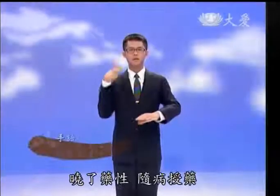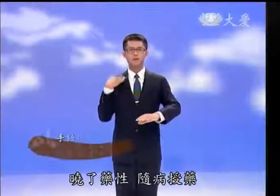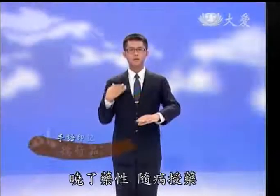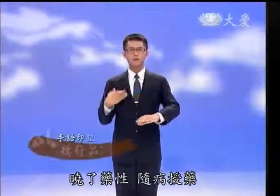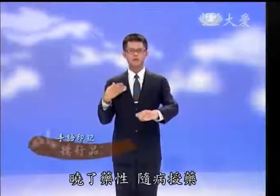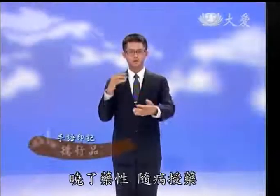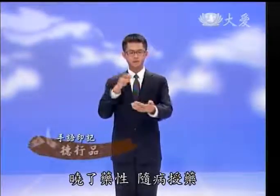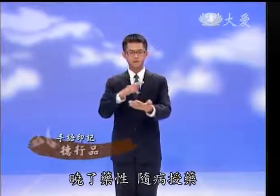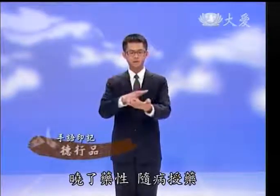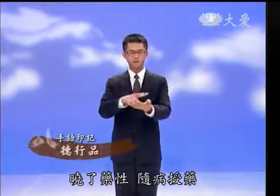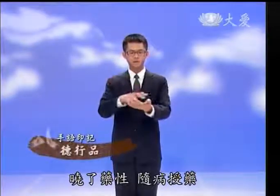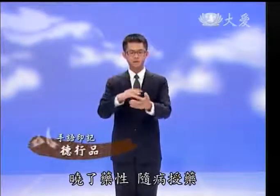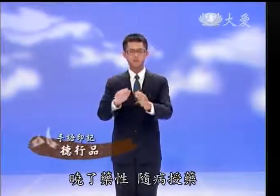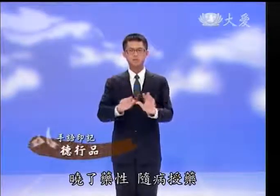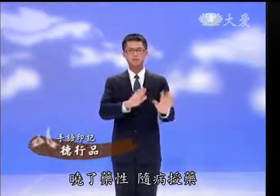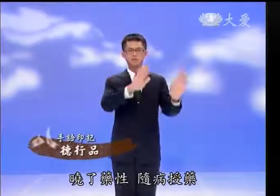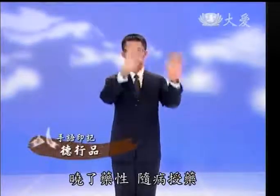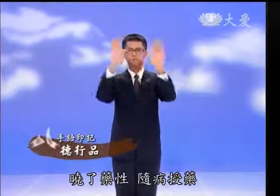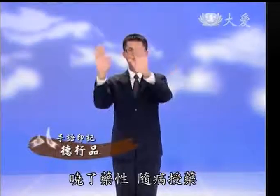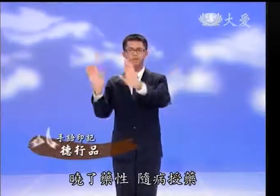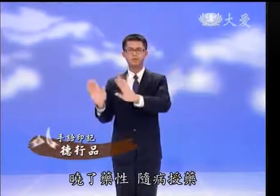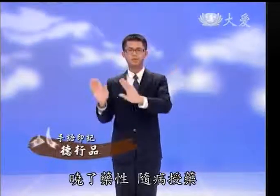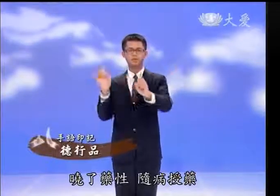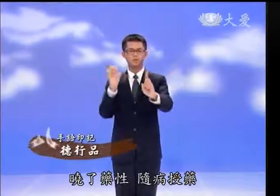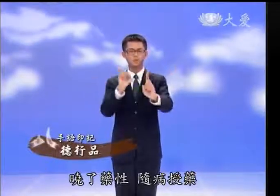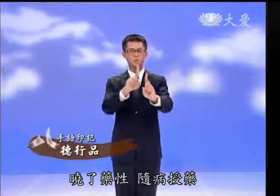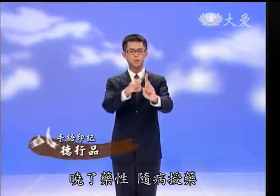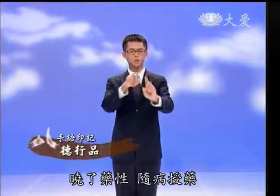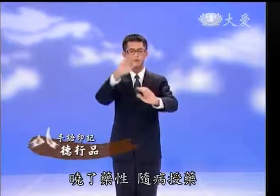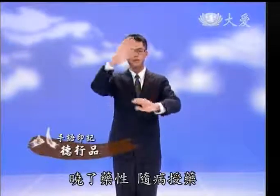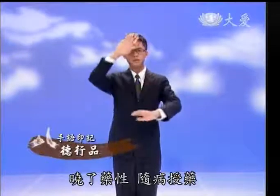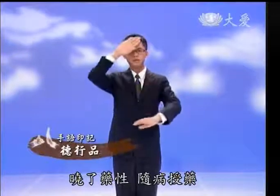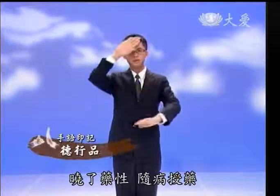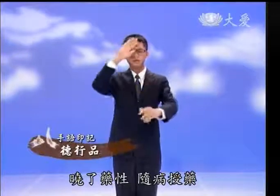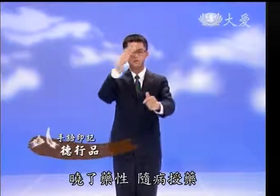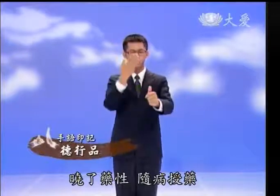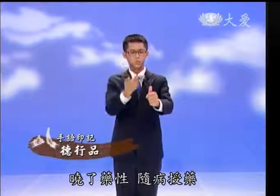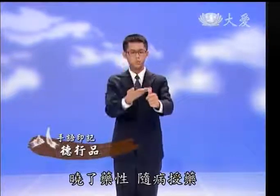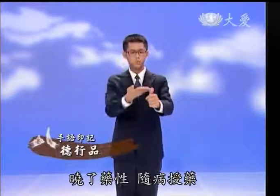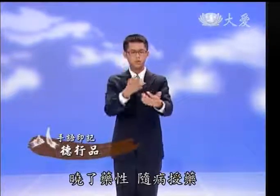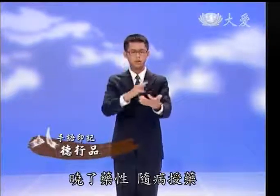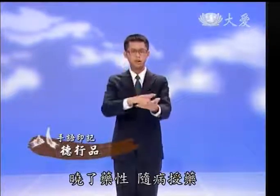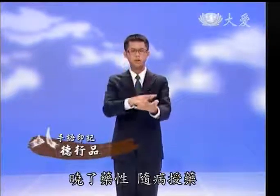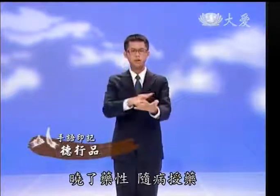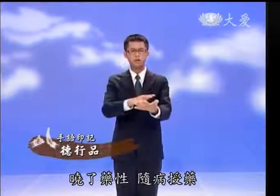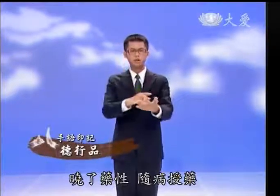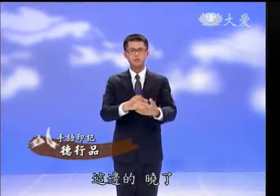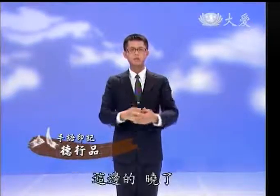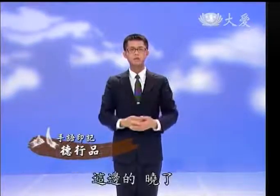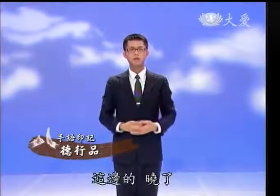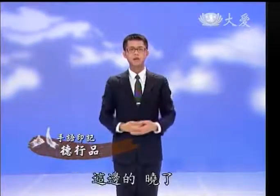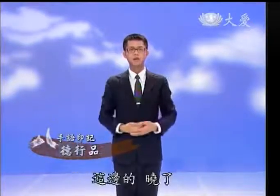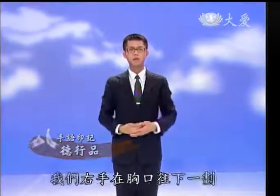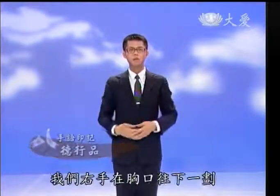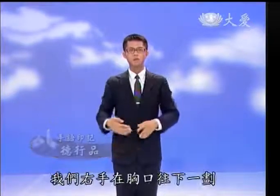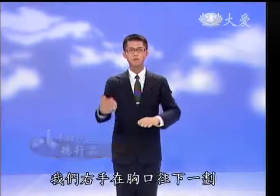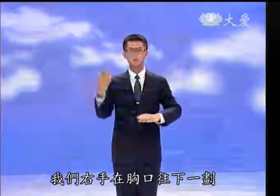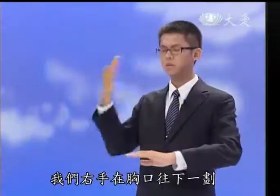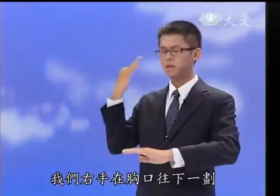小了要信，随病受药。这边的小料，我们右手在